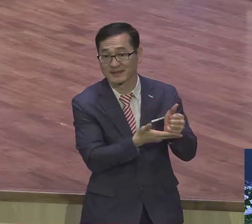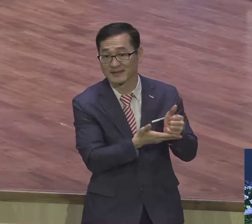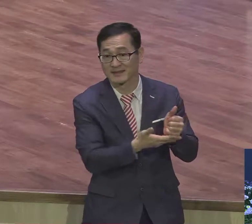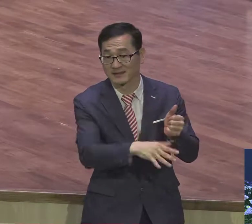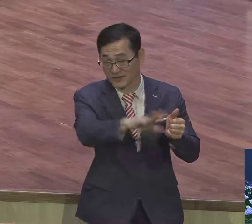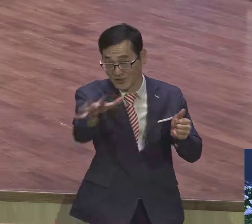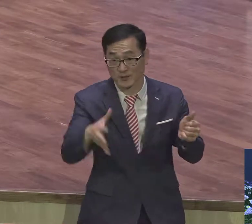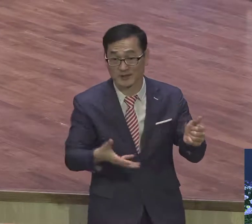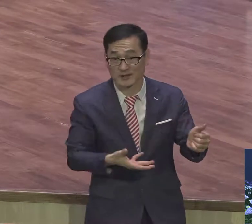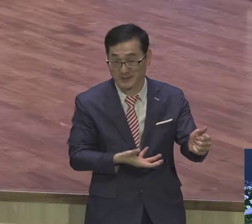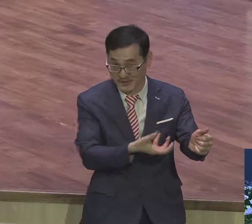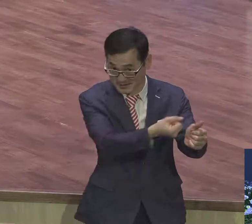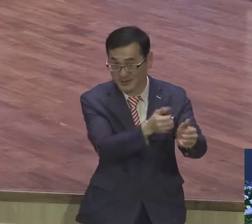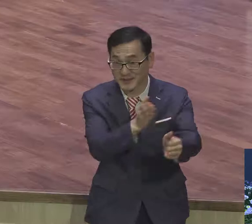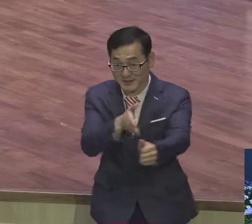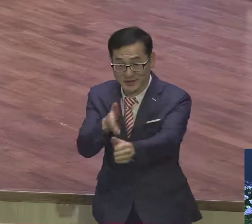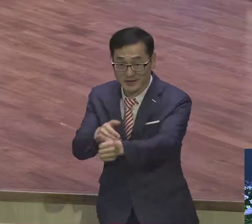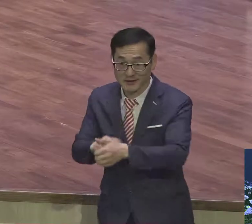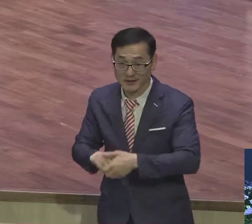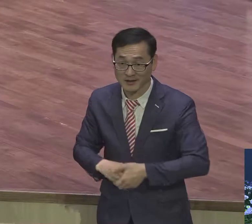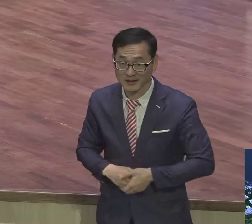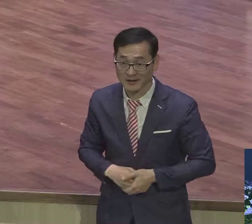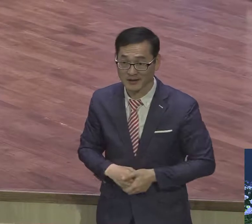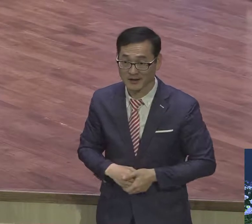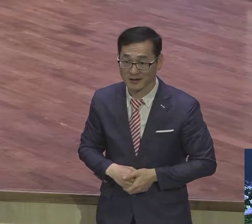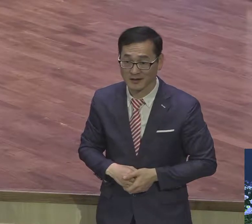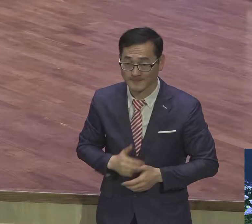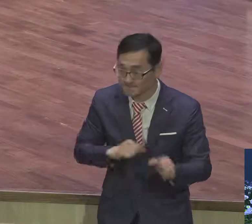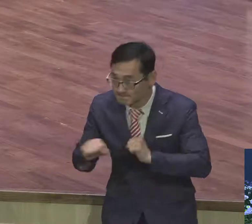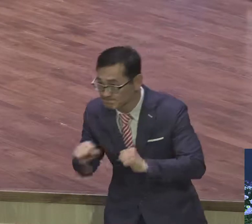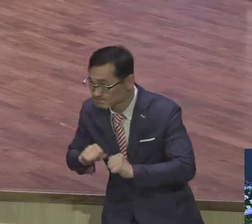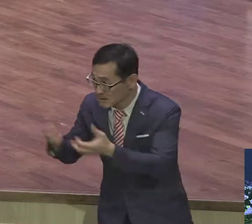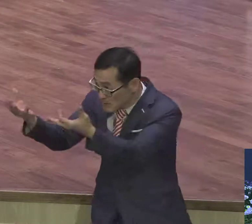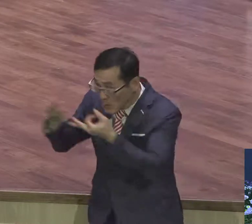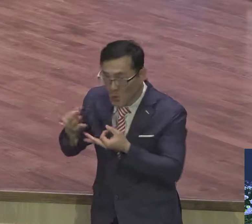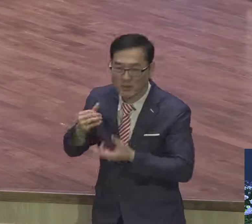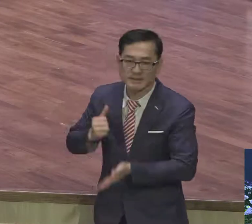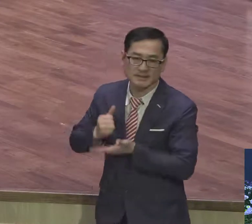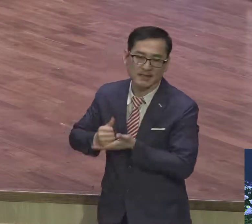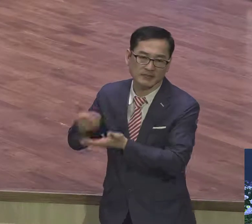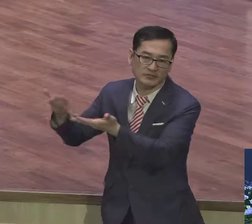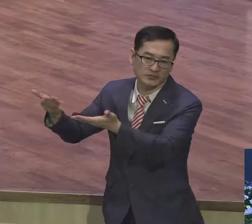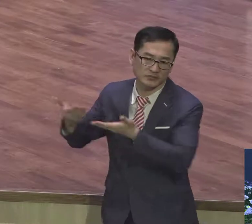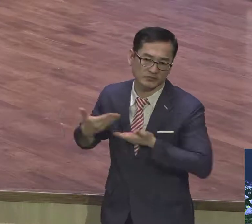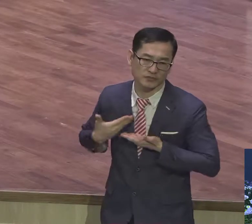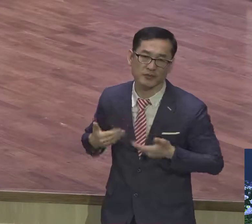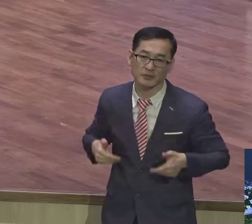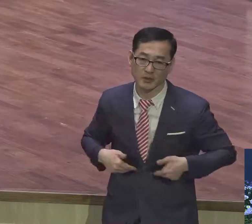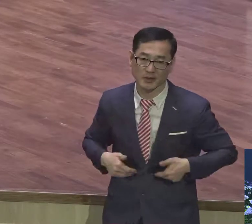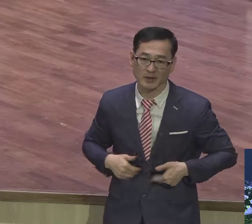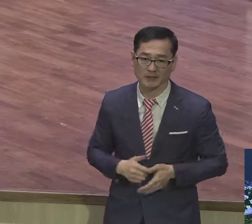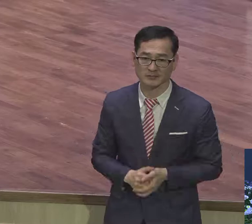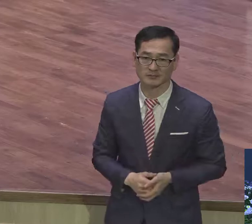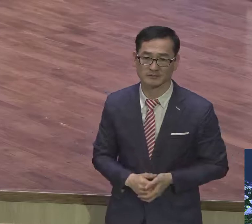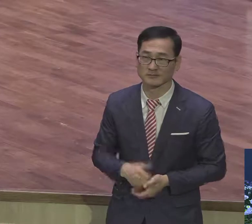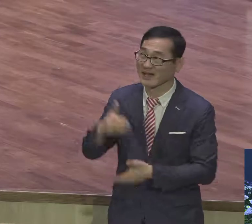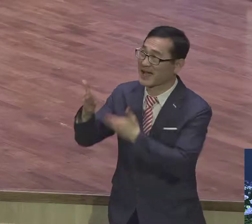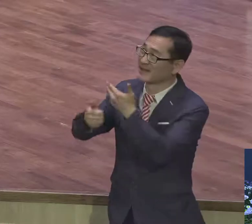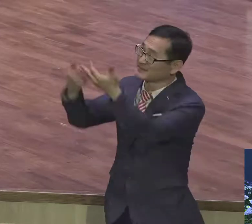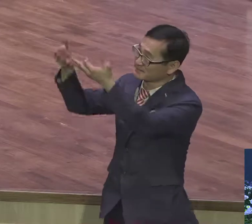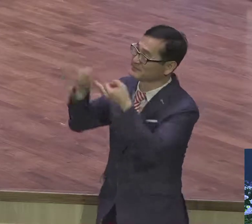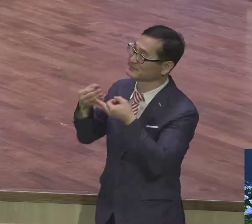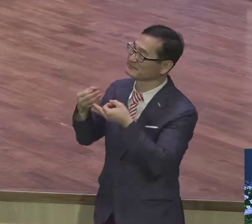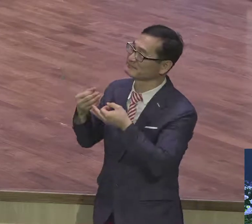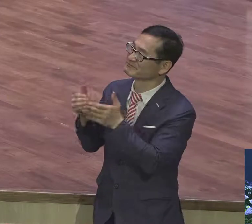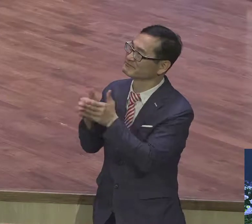분들이 칭찬받아야 돼요 그게 정상이에요 칭찬받도록 해야 돼요 아이고 막 하나님 맞춥는데 그